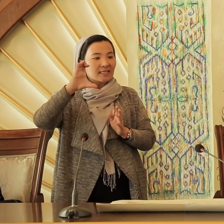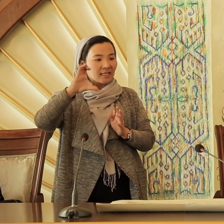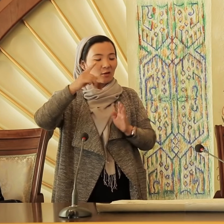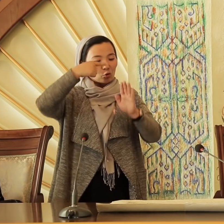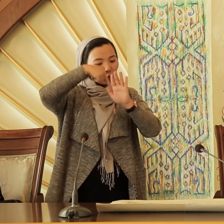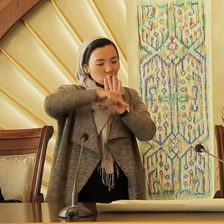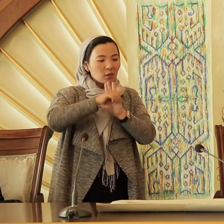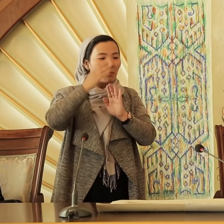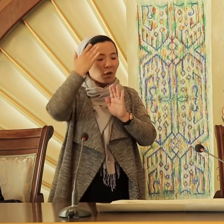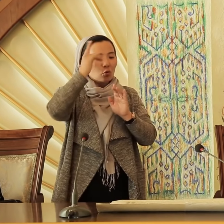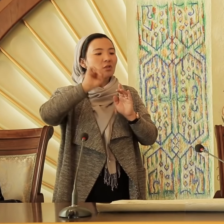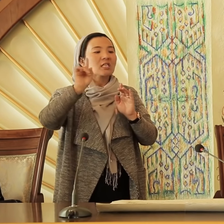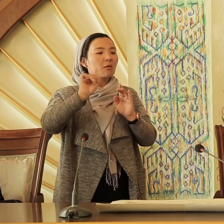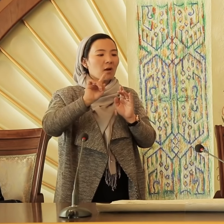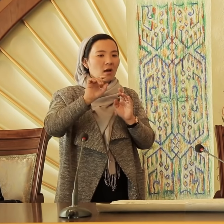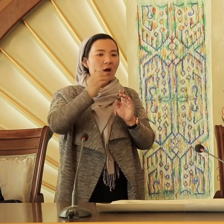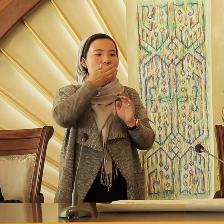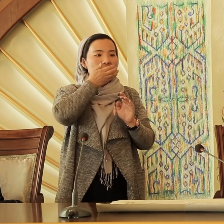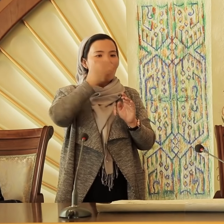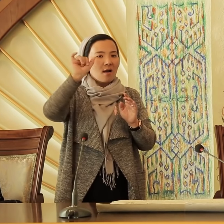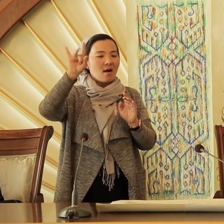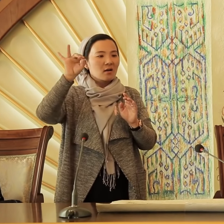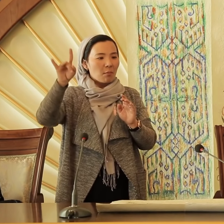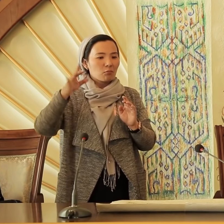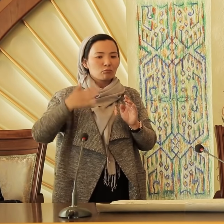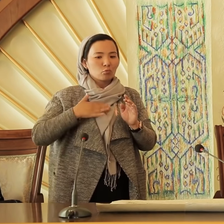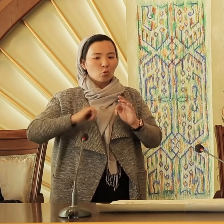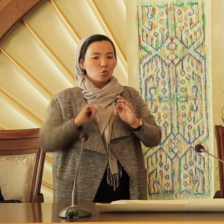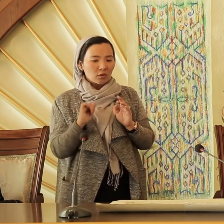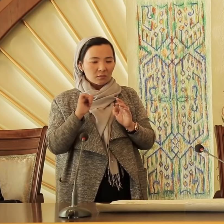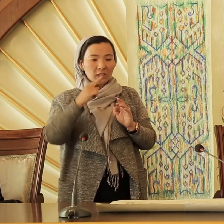ma'nosini aytsam, arab og'aylarimiz madaniyat vaziri